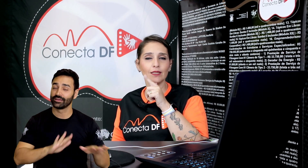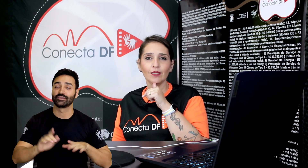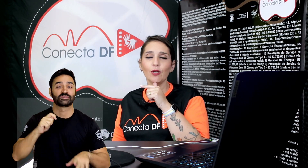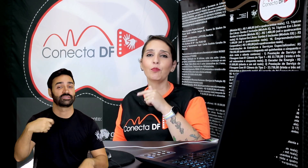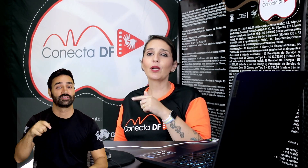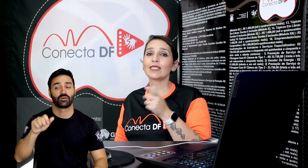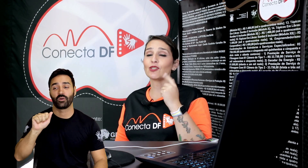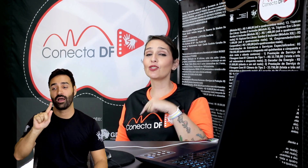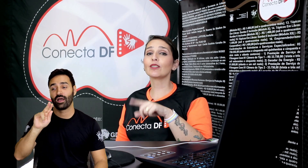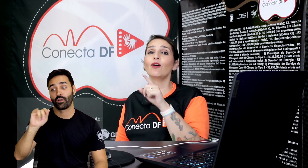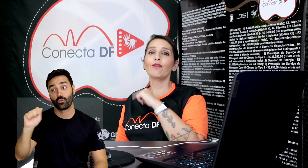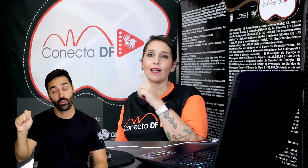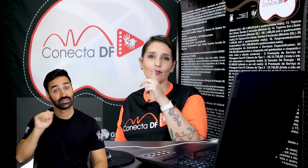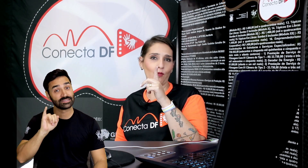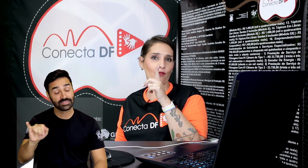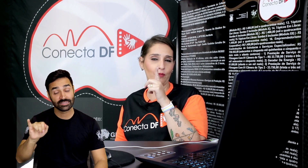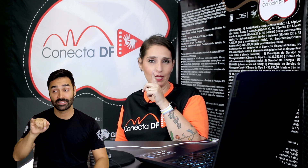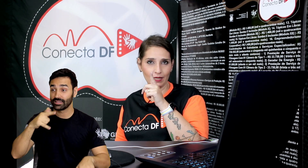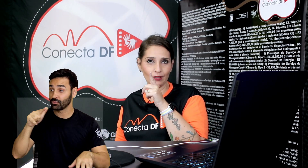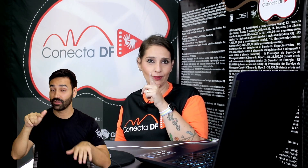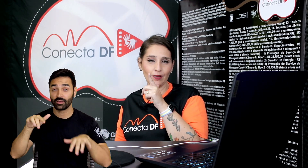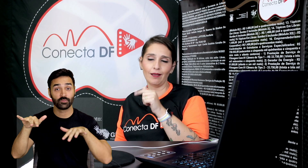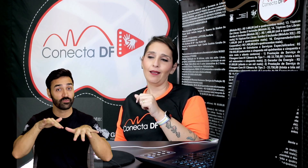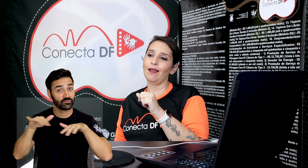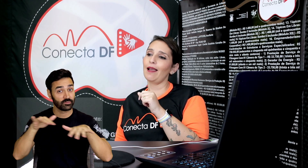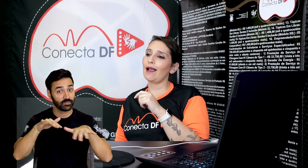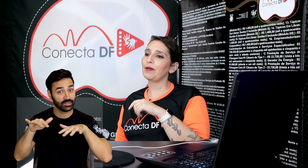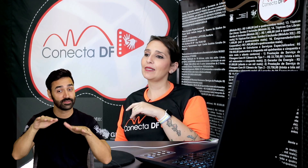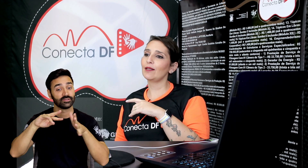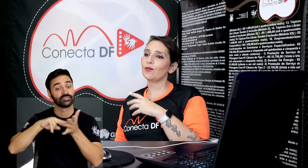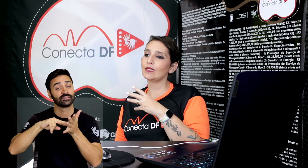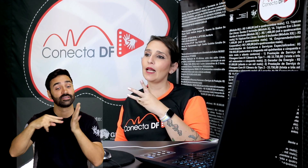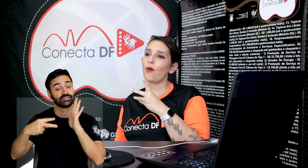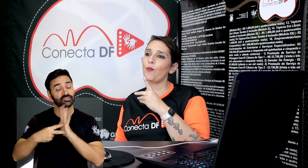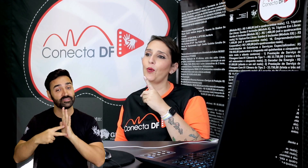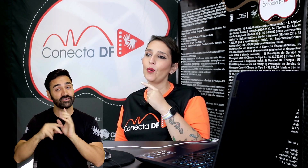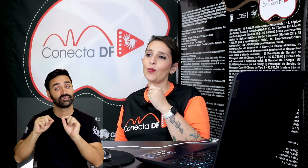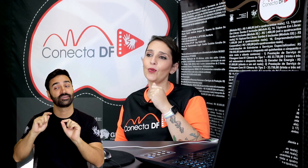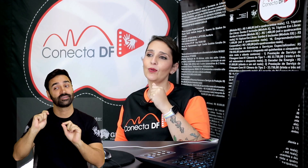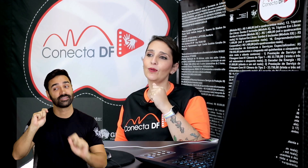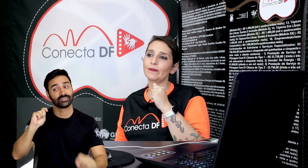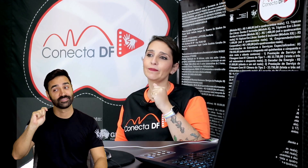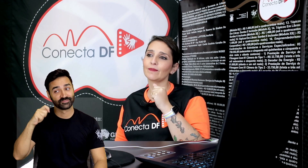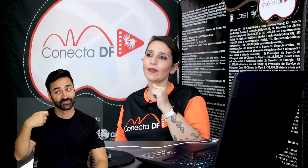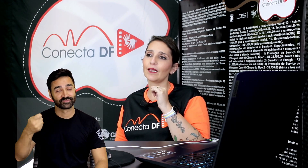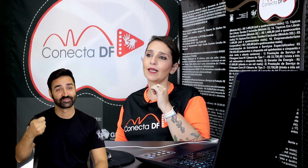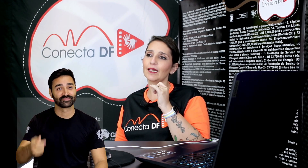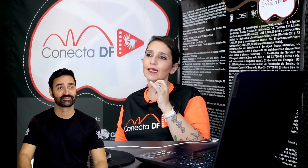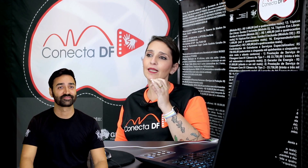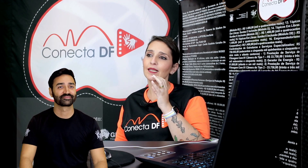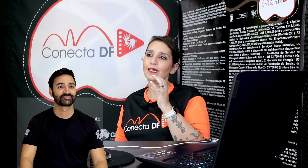água, porque se a gente não faz o movimento, ele acaba sendo um sinal um pouco